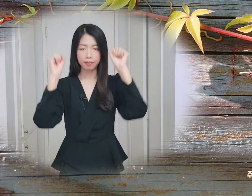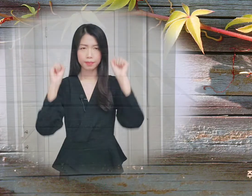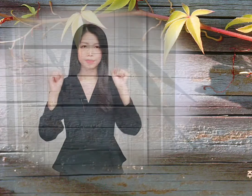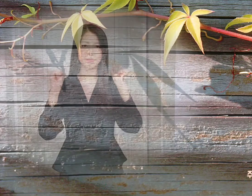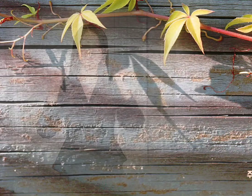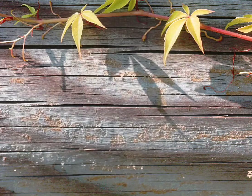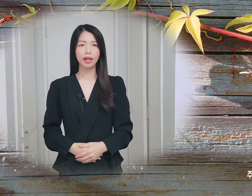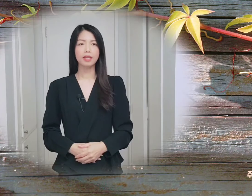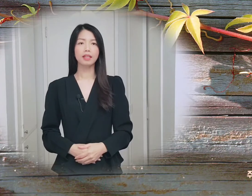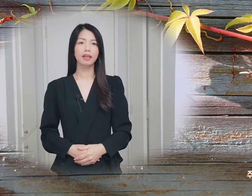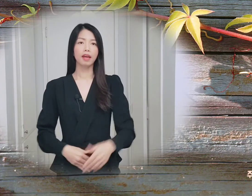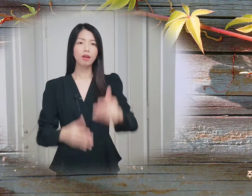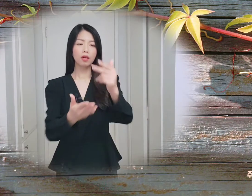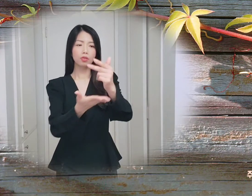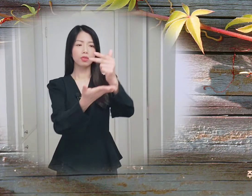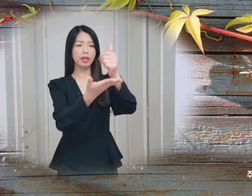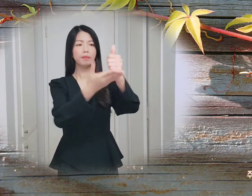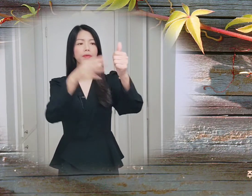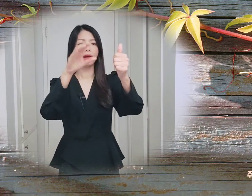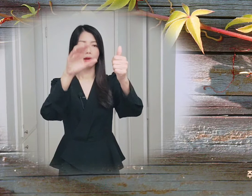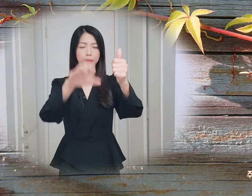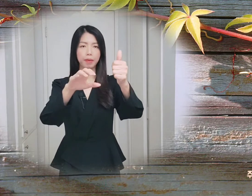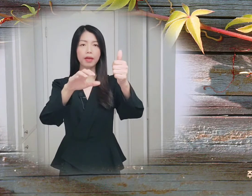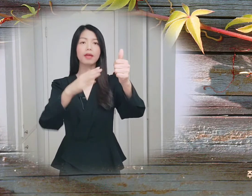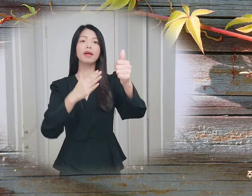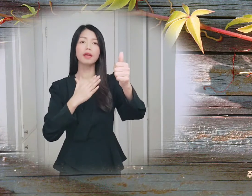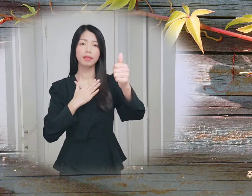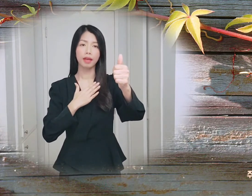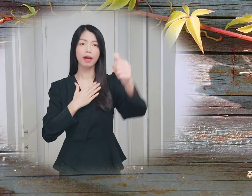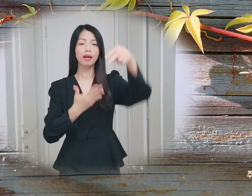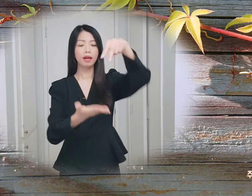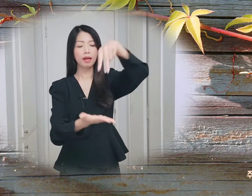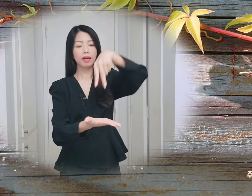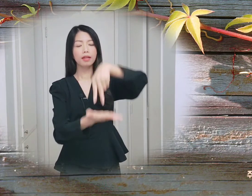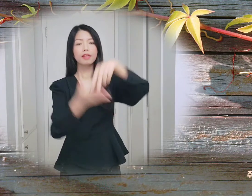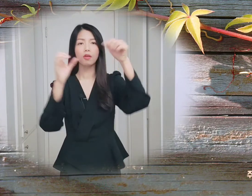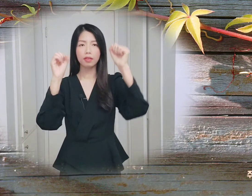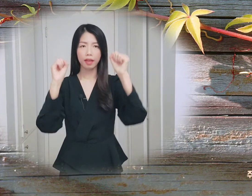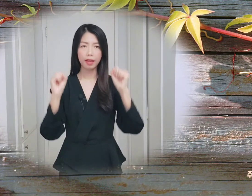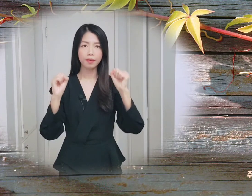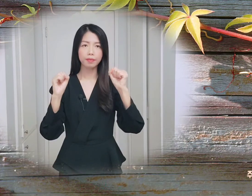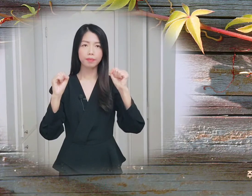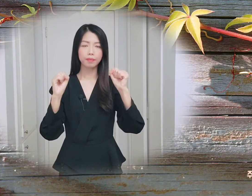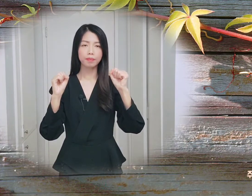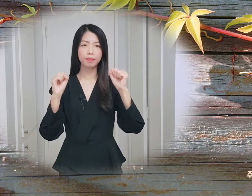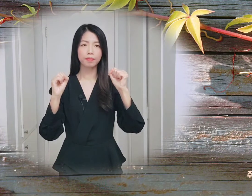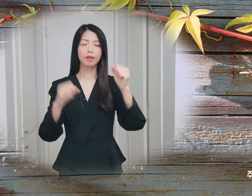있네. 다시 해드릴게요. 주님 앞에 내가 서 있네.